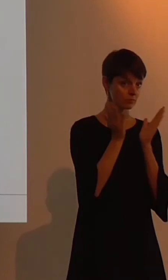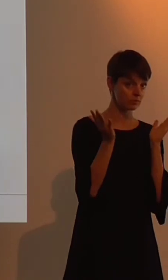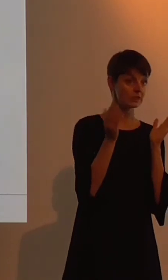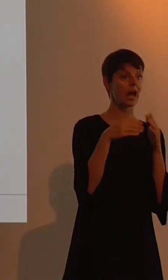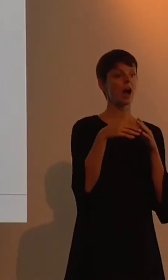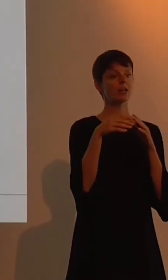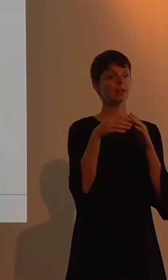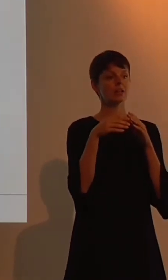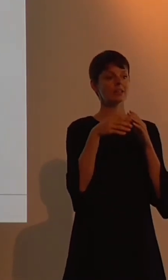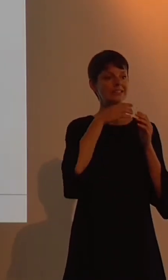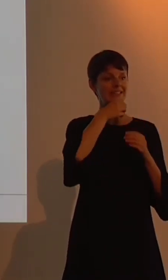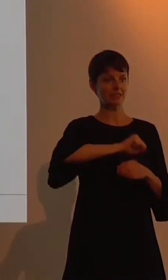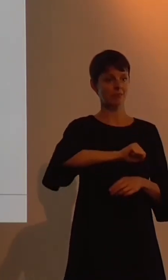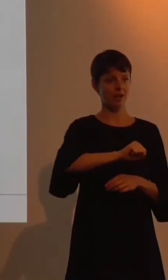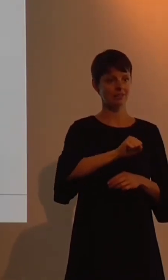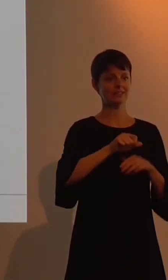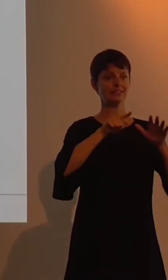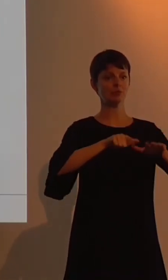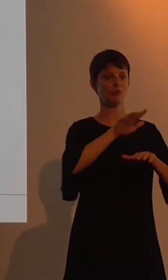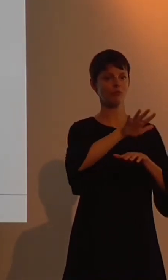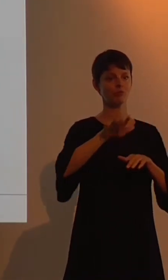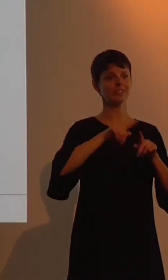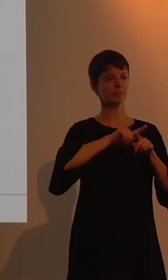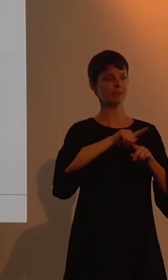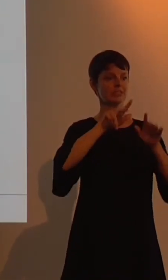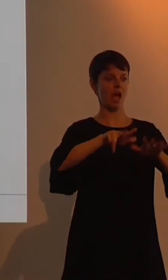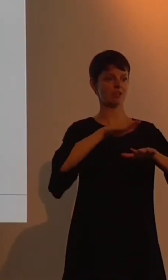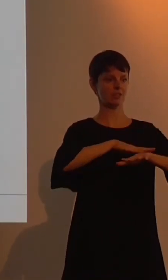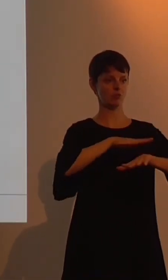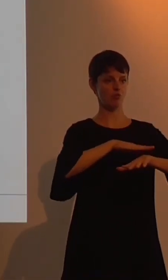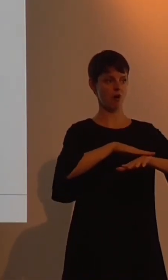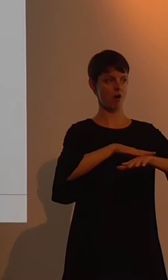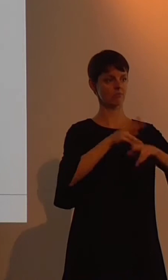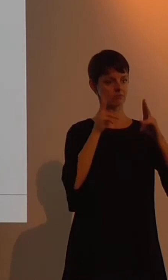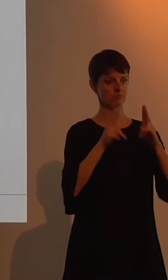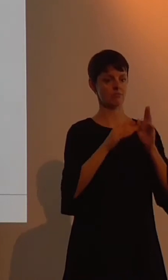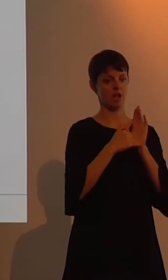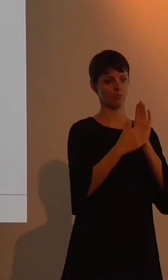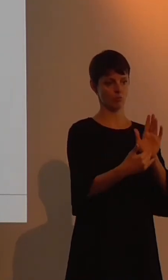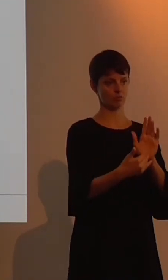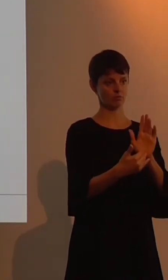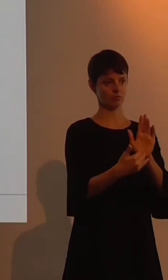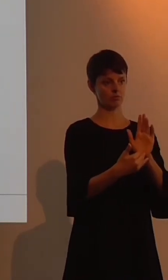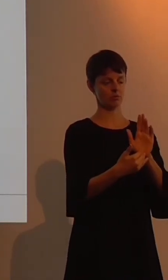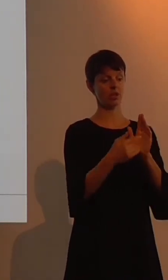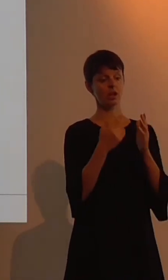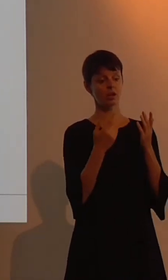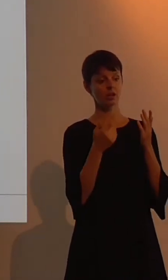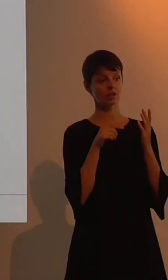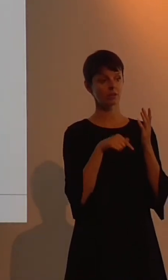weiter mit der Wahlschluss und da hatte ich eben schon erzählt, unsere Berliner Runde, die wir hier auch komplett mit